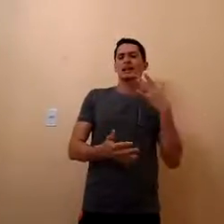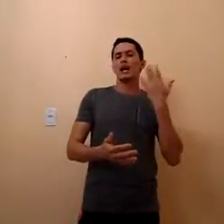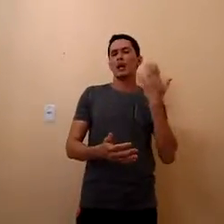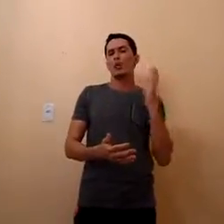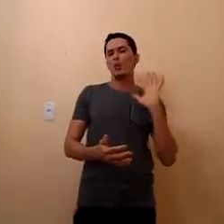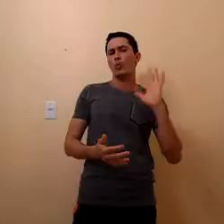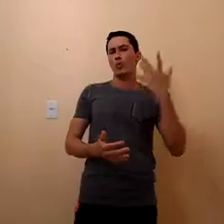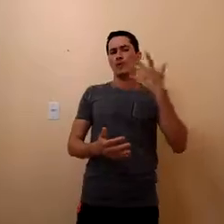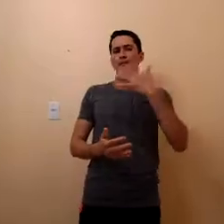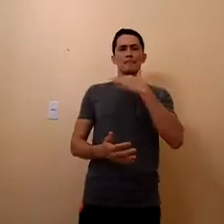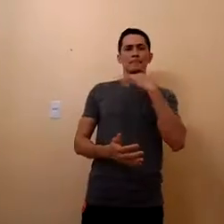trânsito.